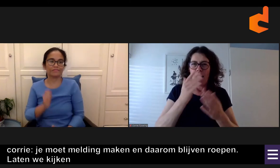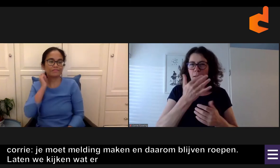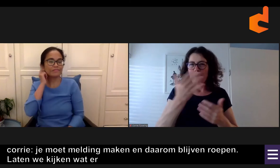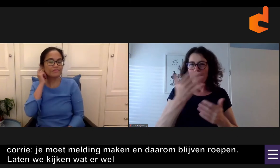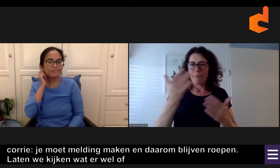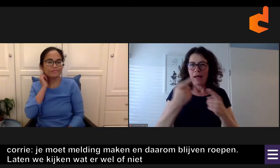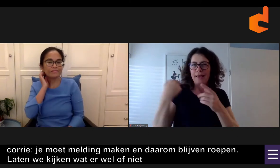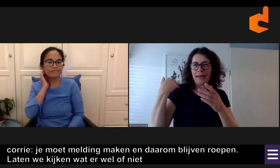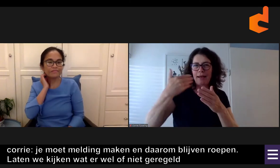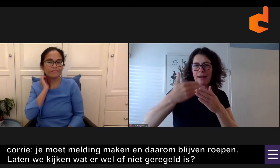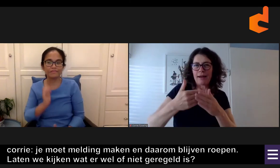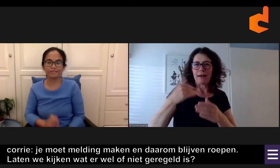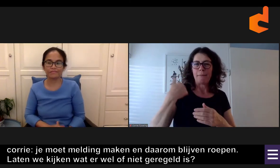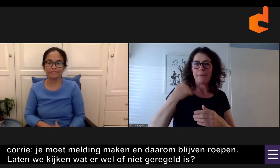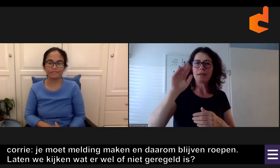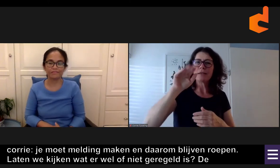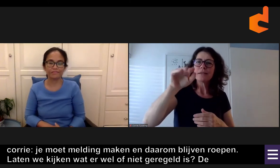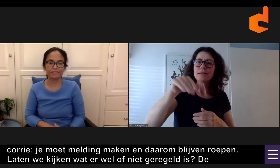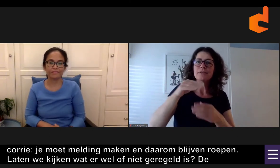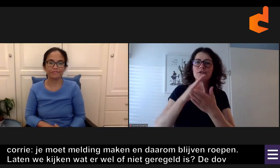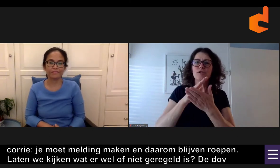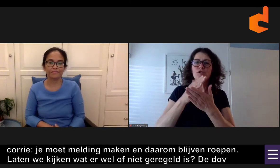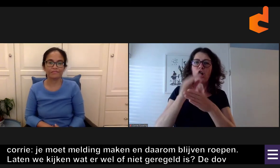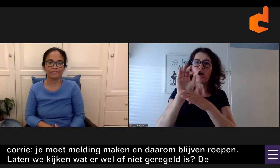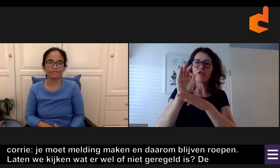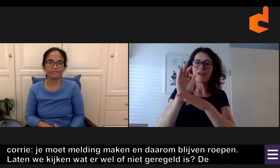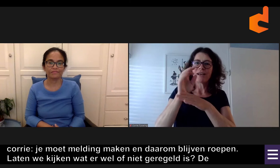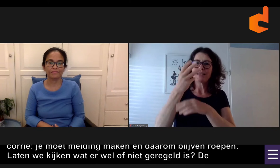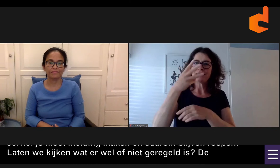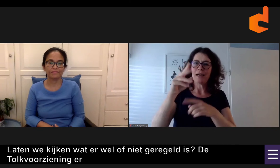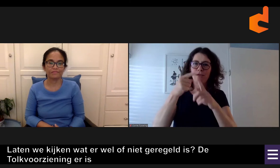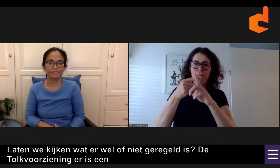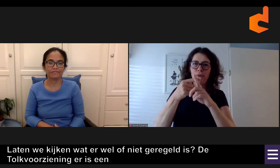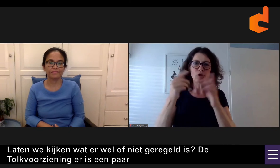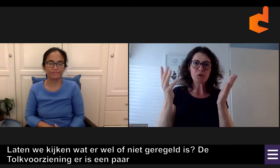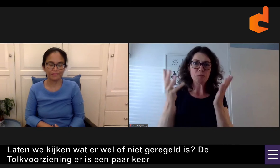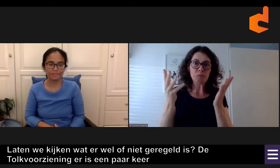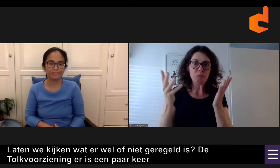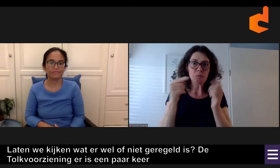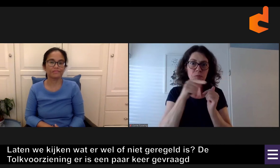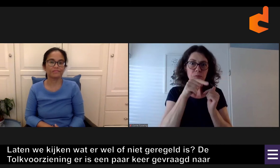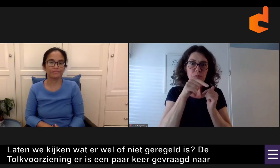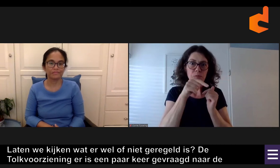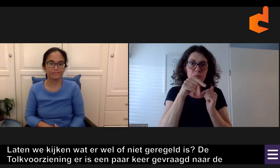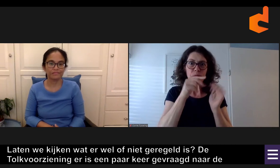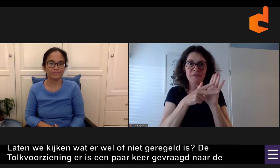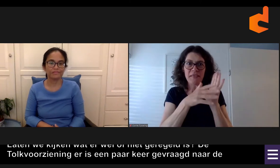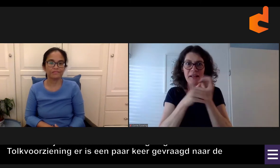naar de tolkvoorziening. Er is afgelopen weken al een paar keer gevraagd naar de tolkvoorziening voor onderwijs voor 30+. Hè? Hoe zit